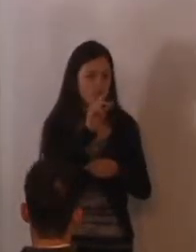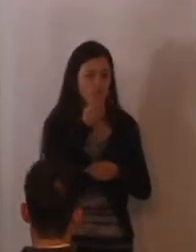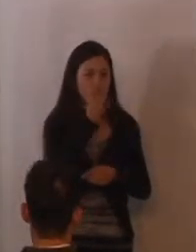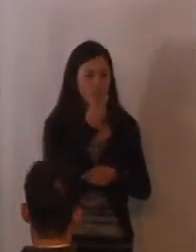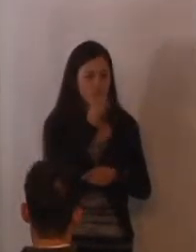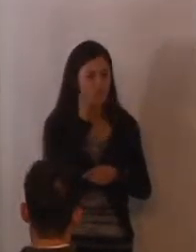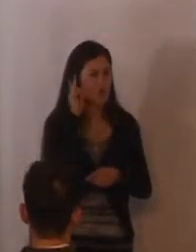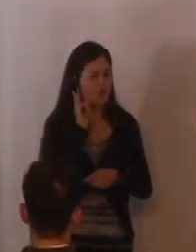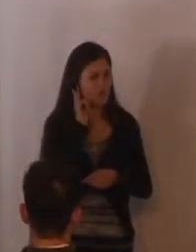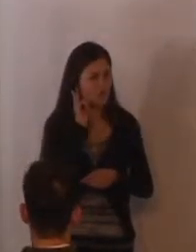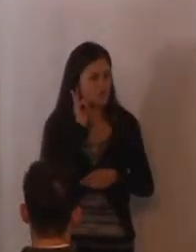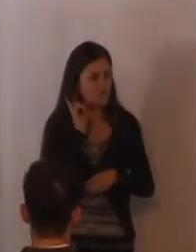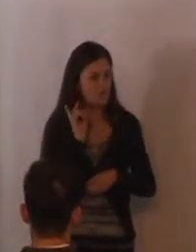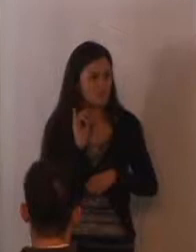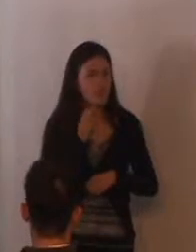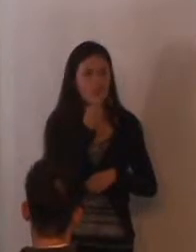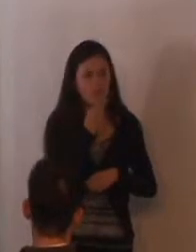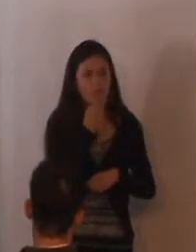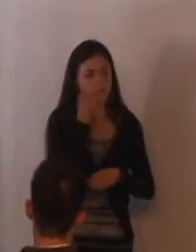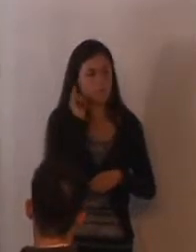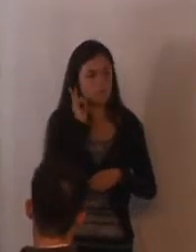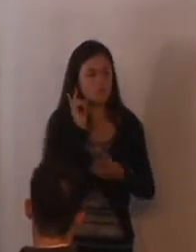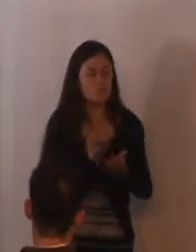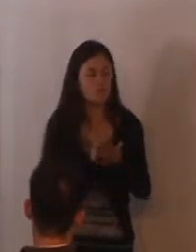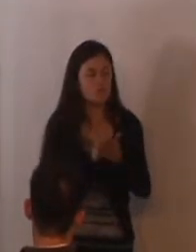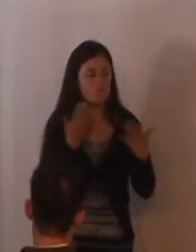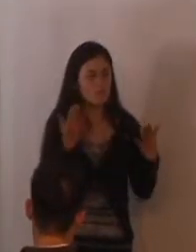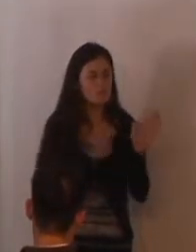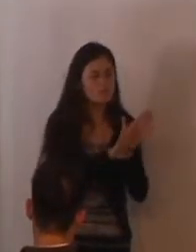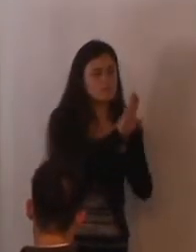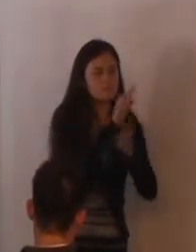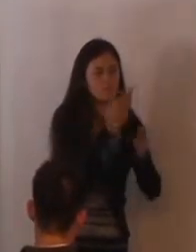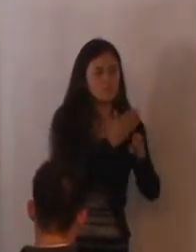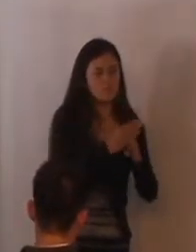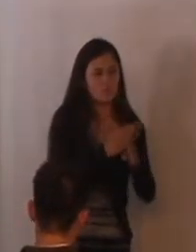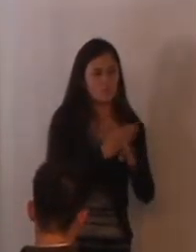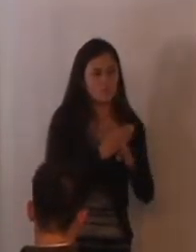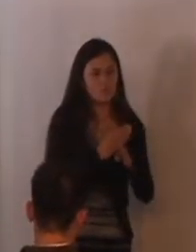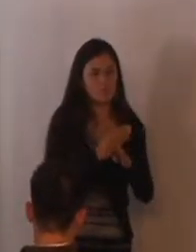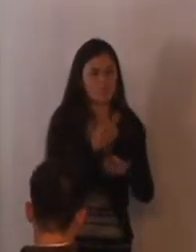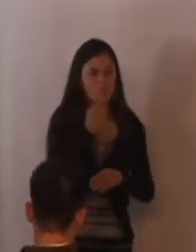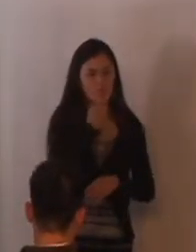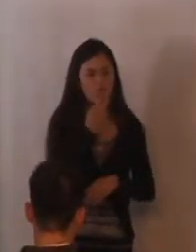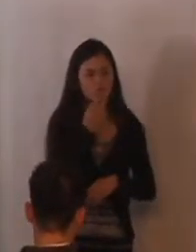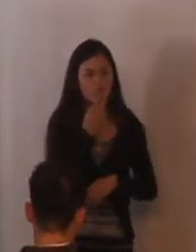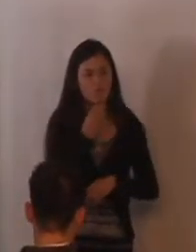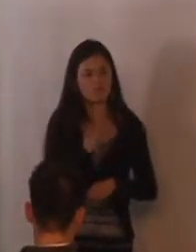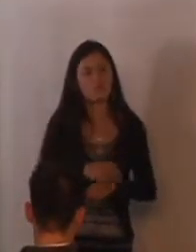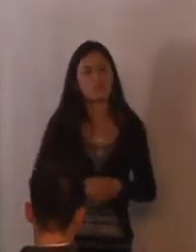gran discapacidad y es una de las principales bases con las cuales